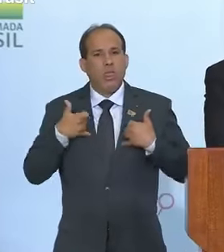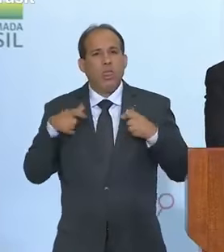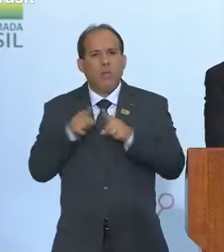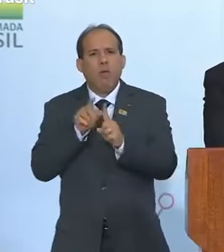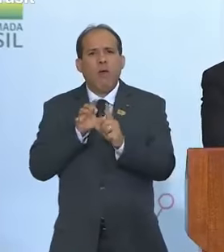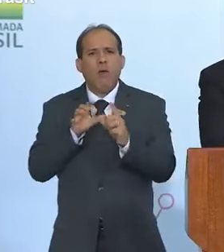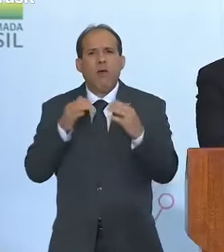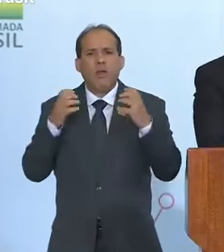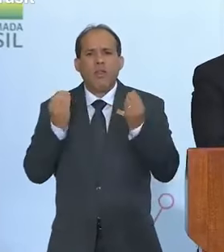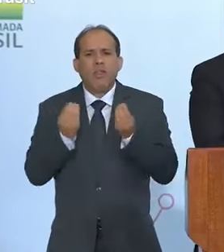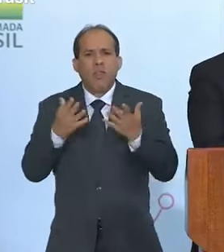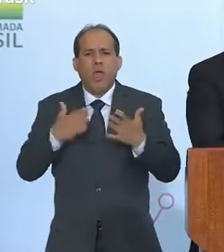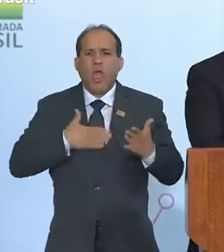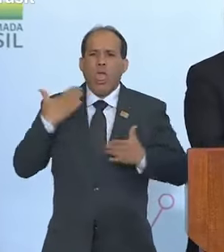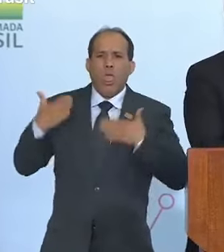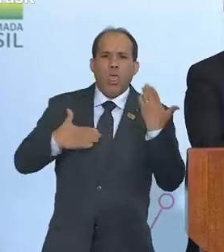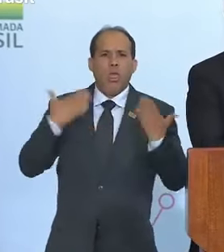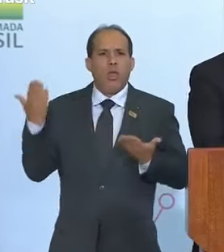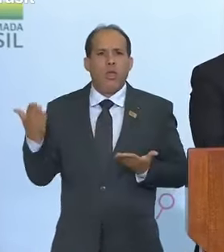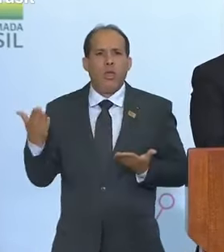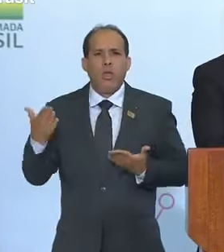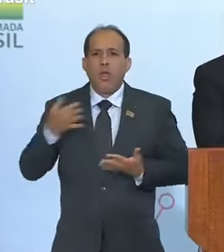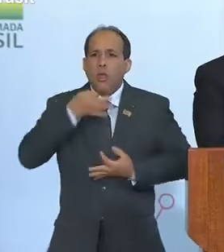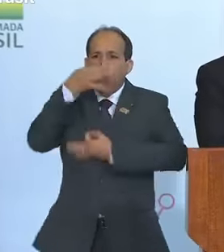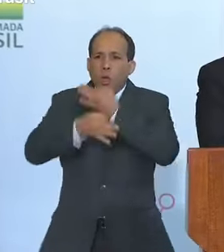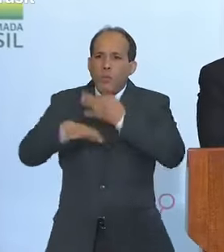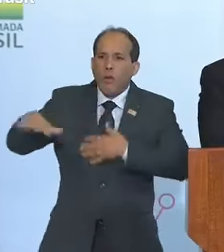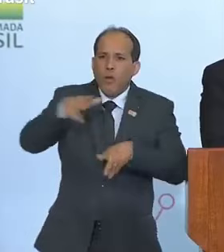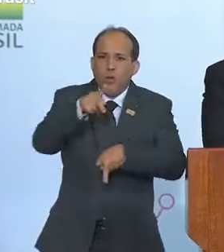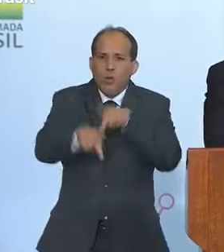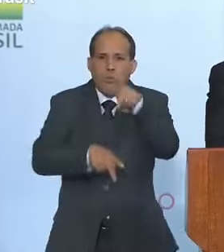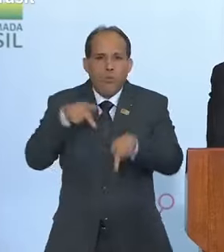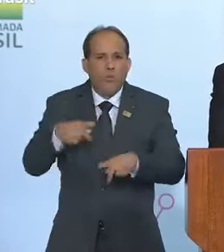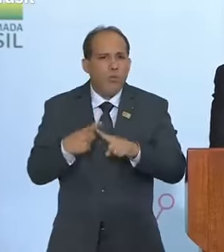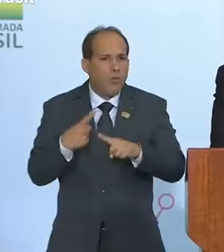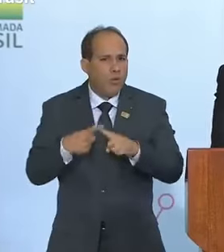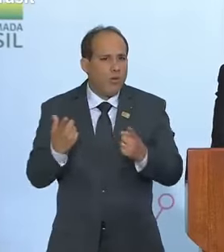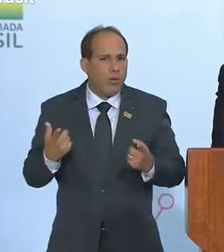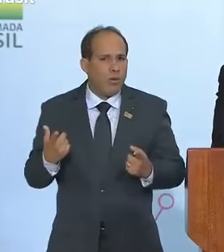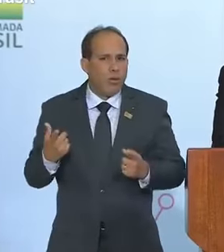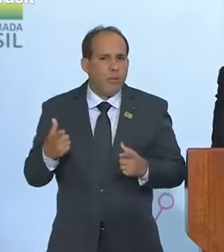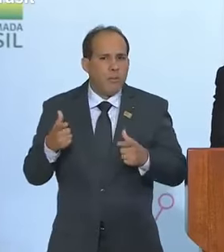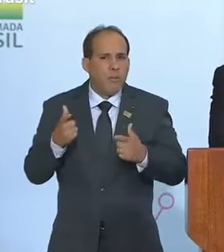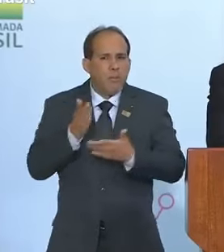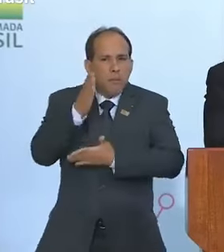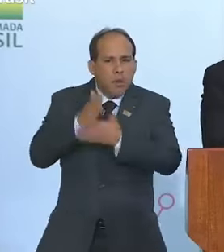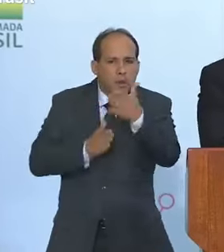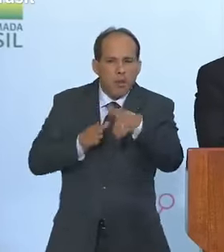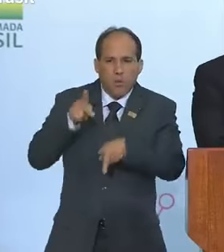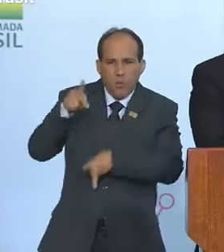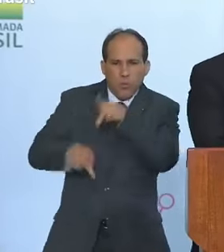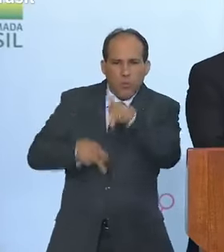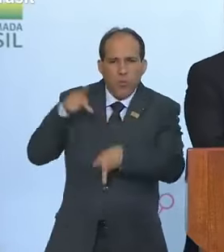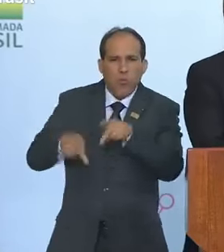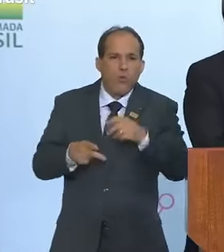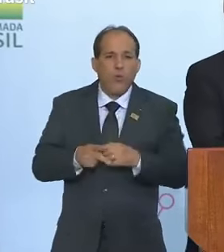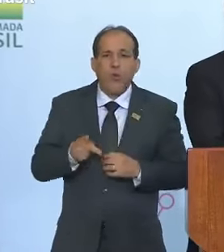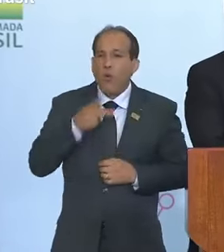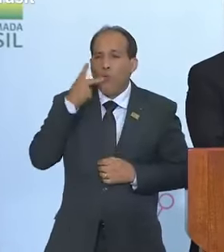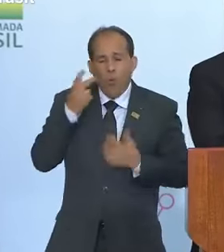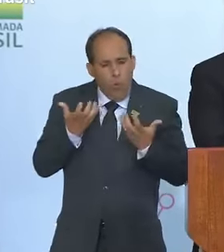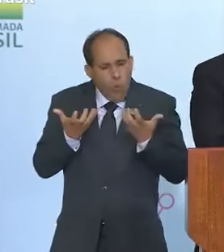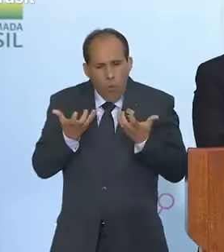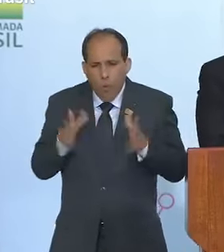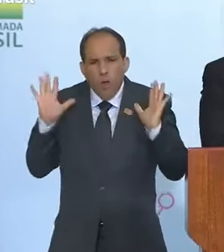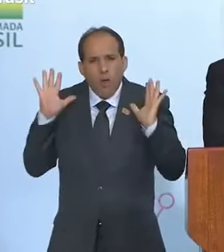o terror perante a opinião pública, onde hoje em dia, pelo menos, metade da população diz que não